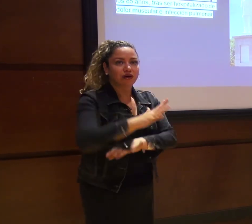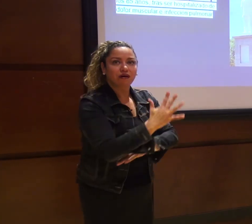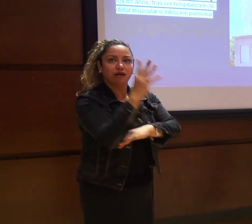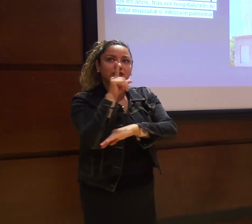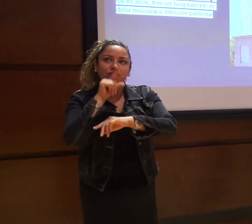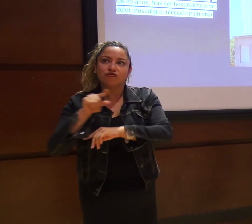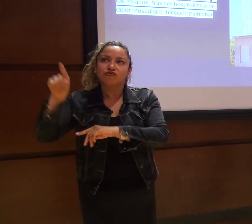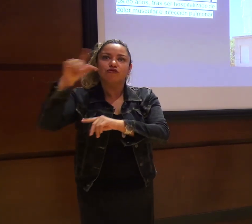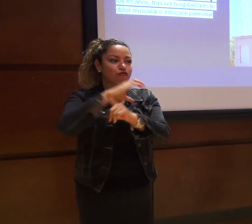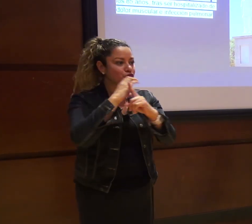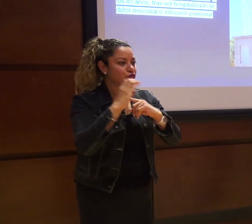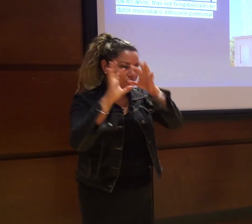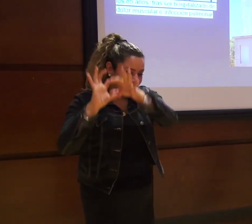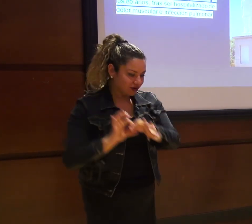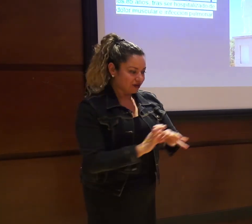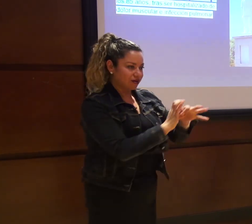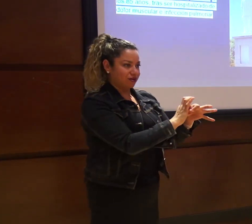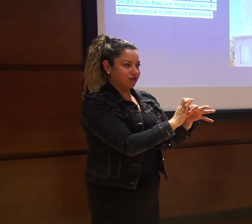cultural de un pueblo.